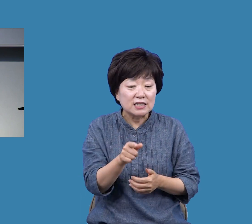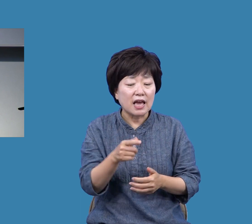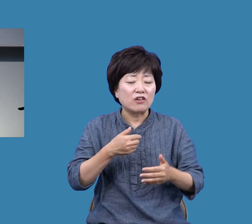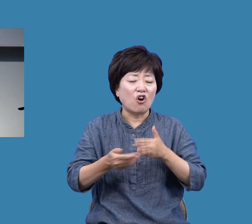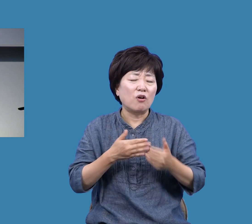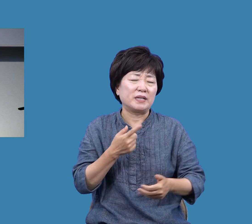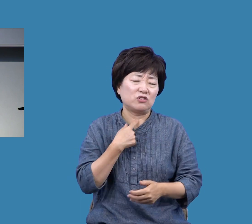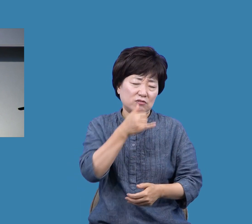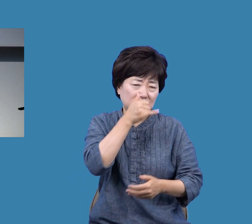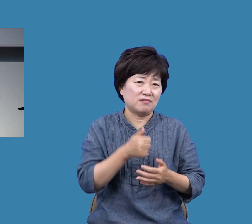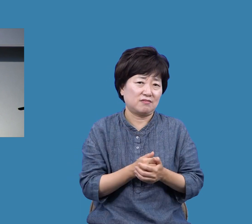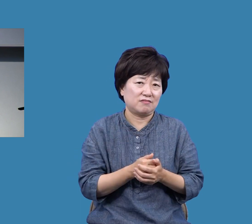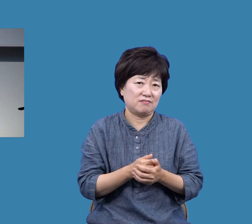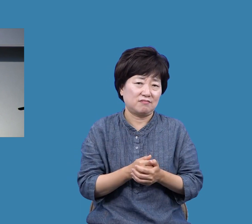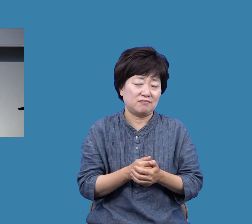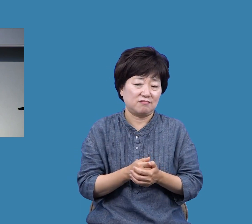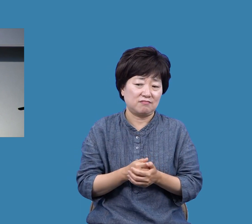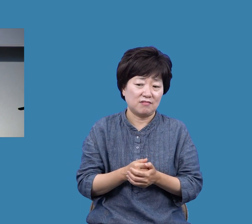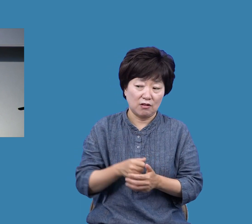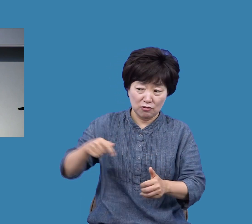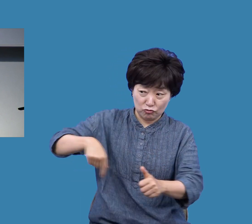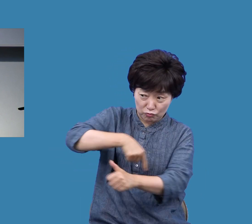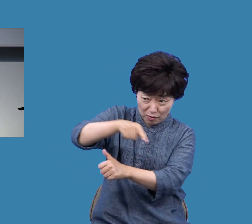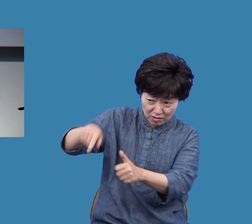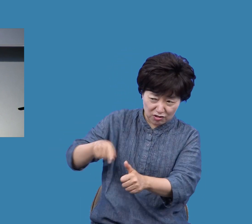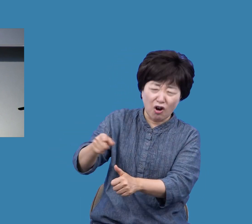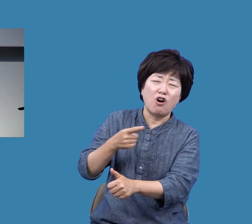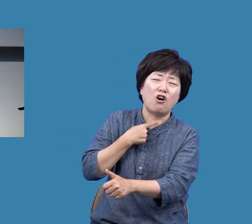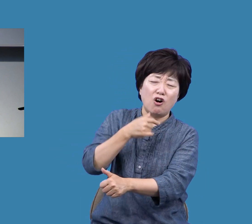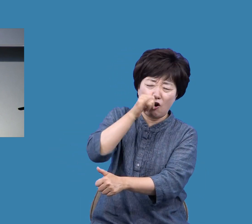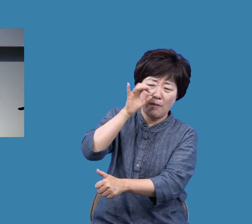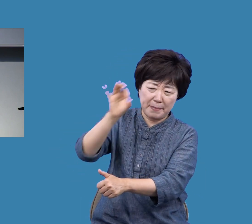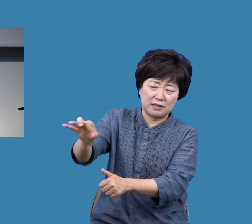해요. 분명히 하나님 그 사람 세우세요.